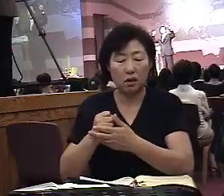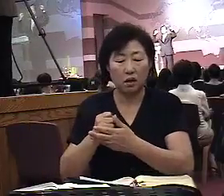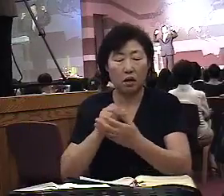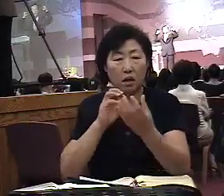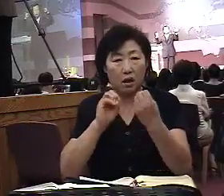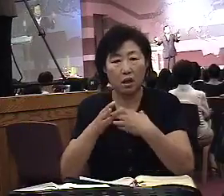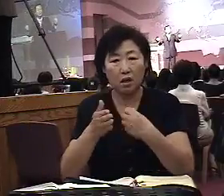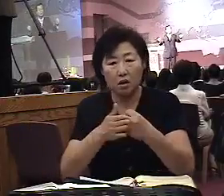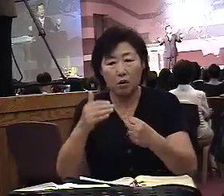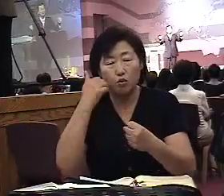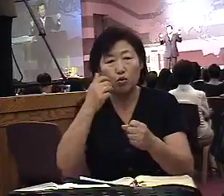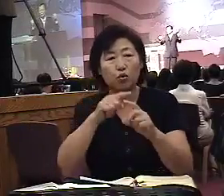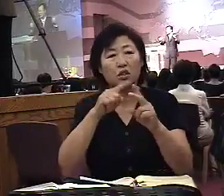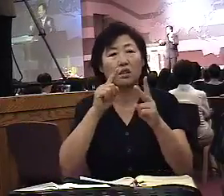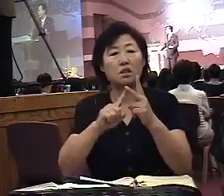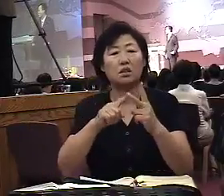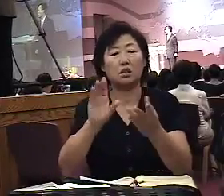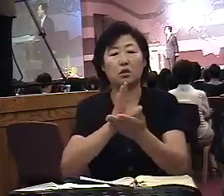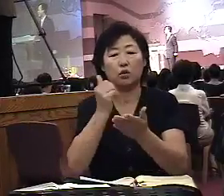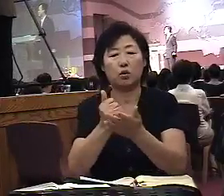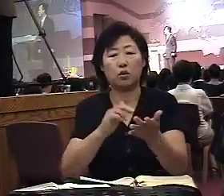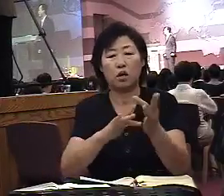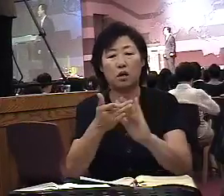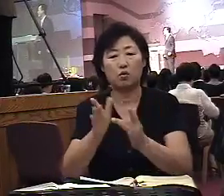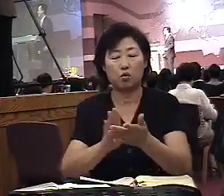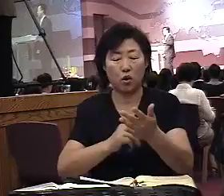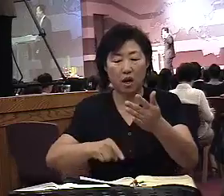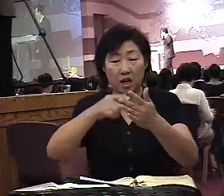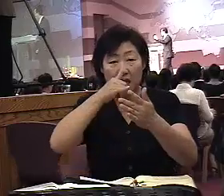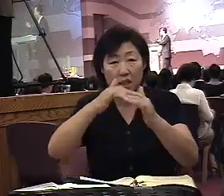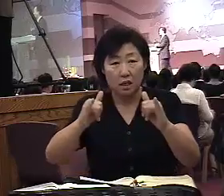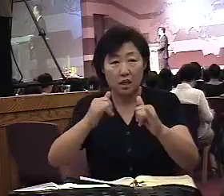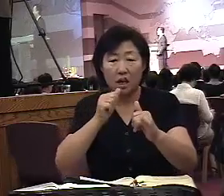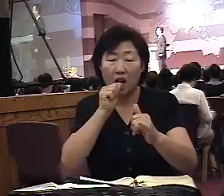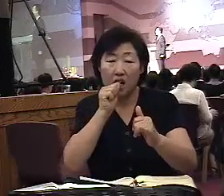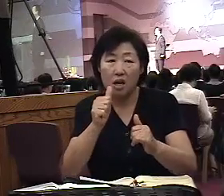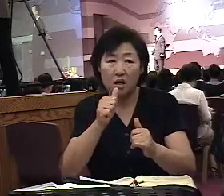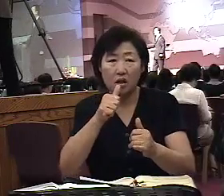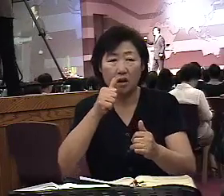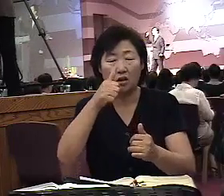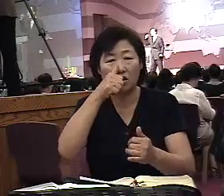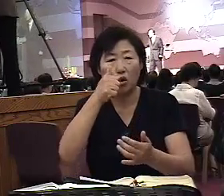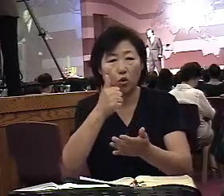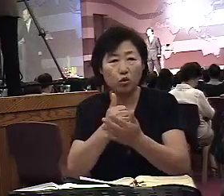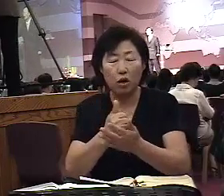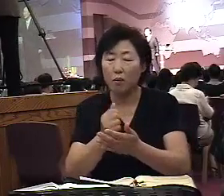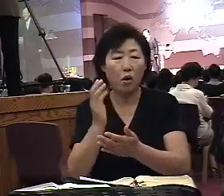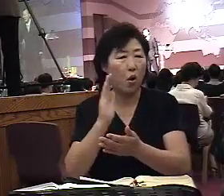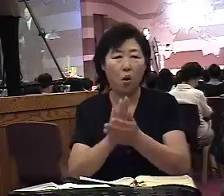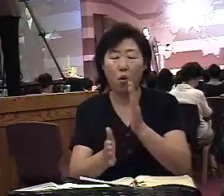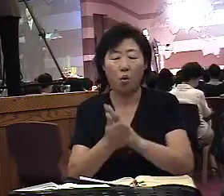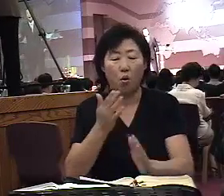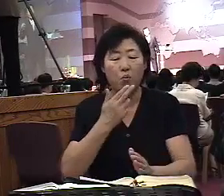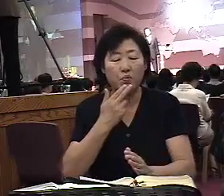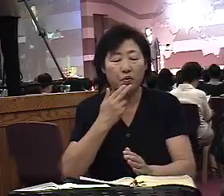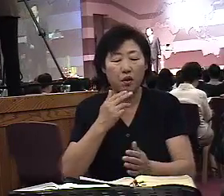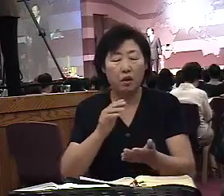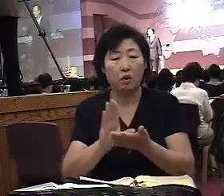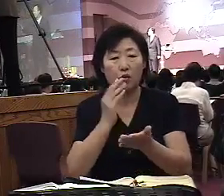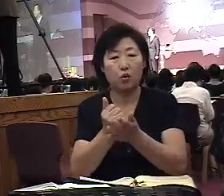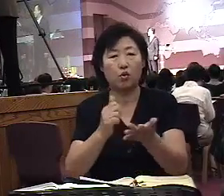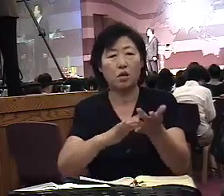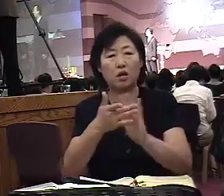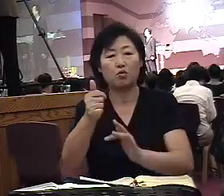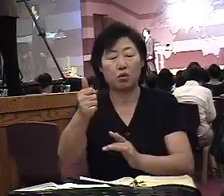말합니다. 그러므로 누구든지 그리스도 예수 안에 있는 자에게는 결코 정죄함이 없나니 이는 그리스도 예수 안에